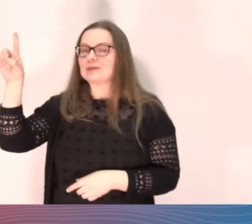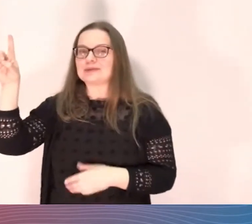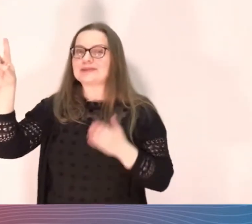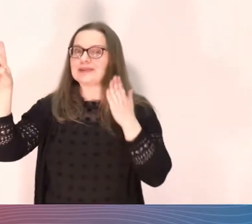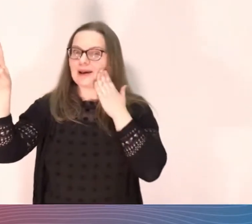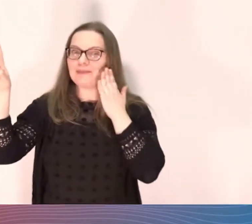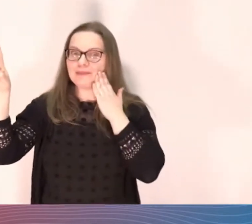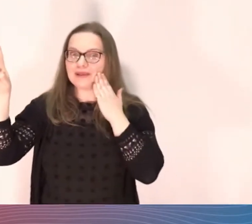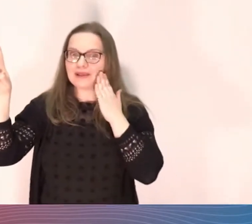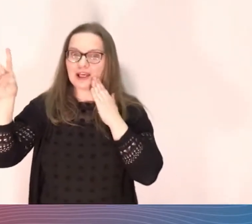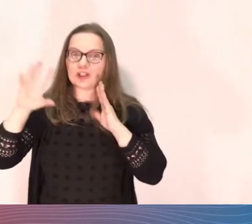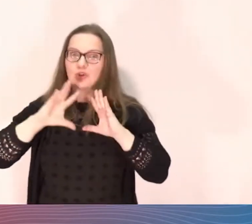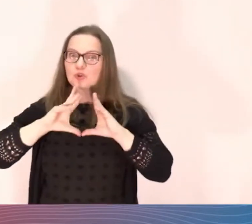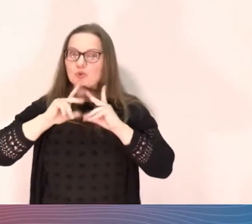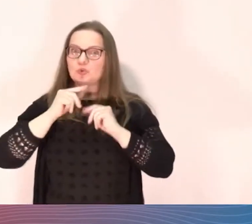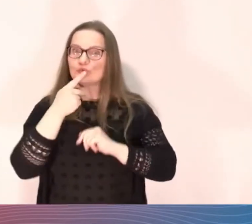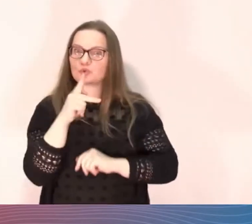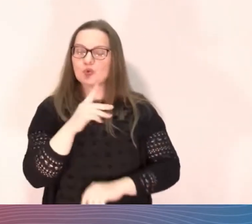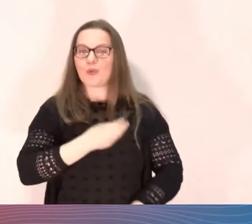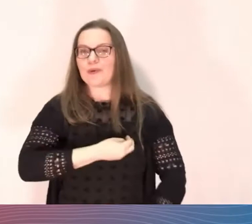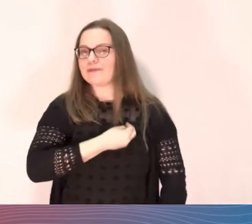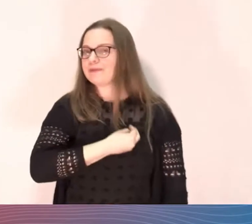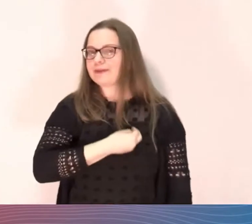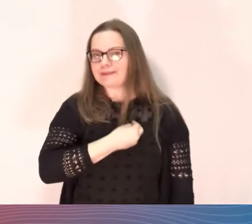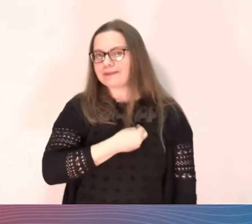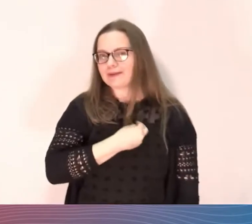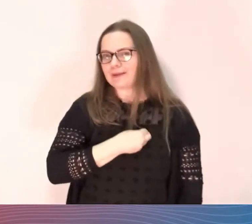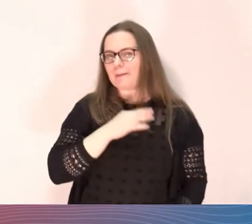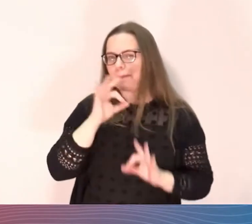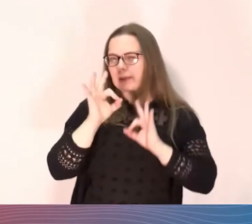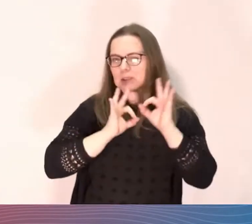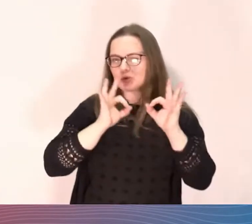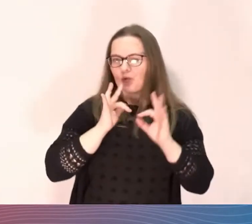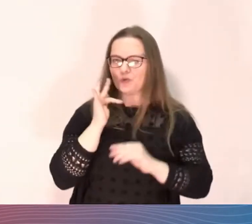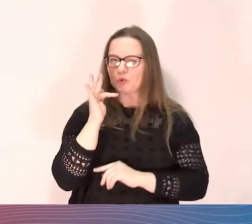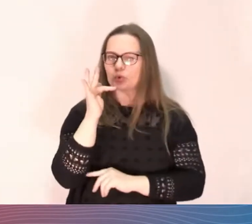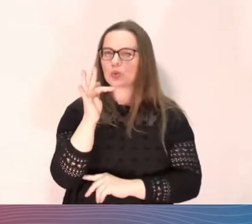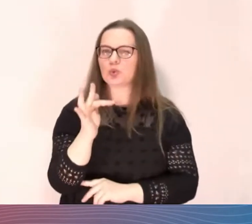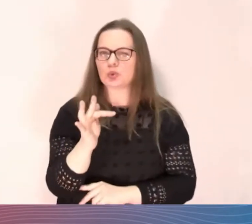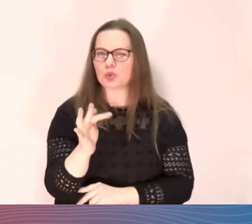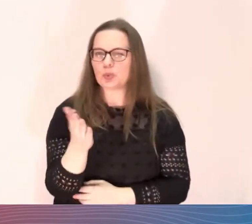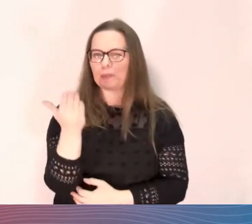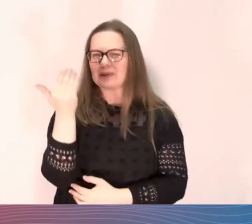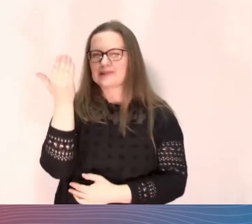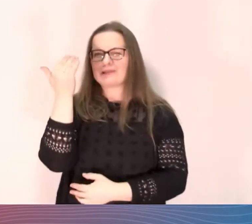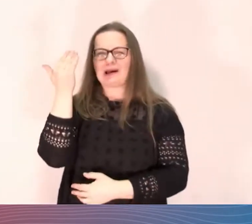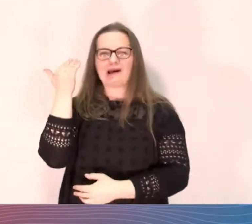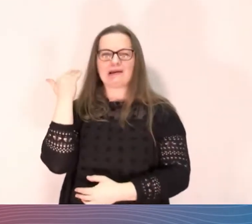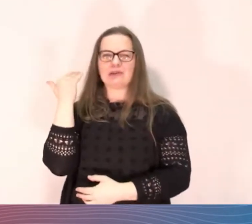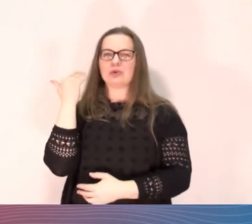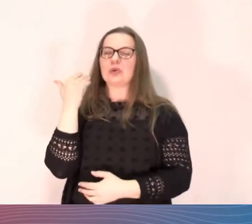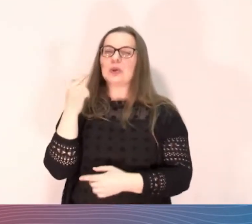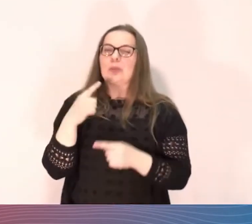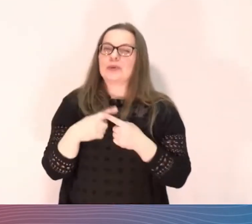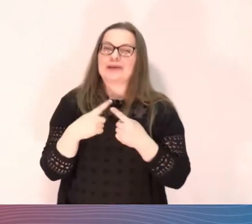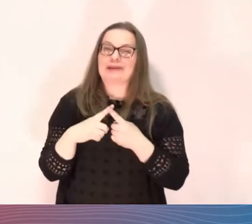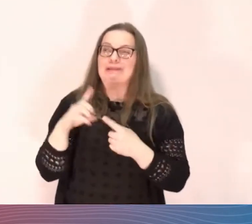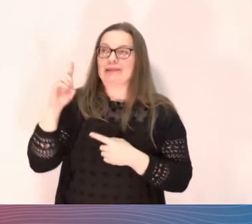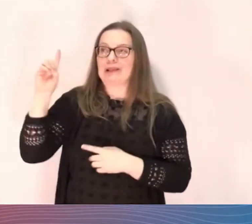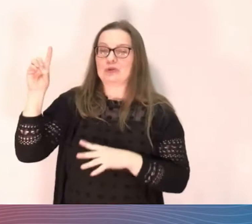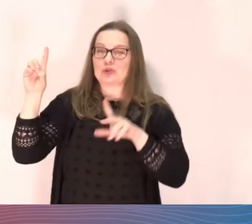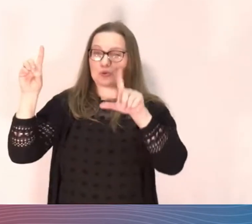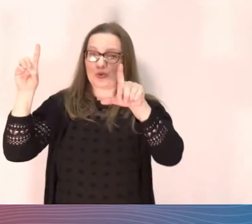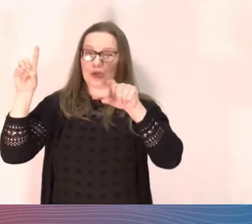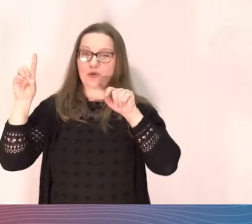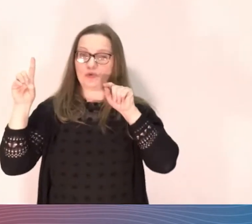dizer, para Deus poder te predeterminar e Deus te escolher antes da fundação do mundo. Porque para Deus não há